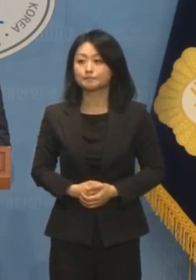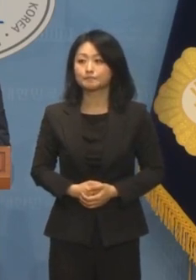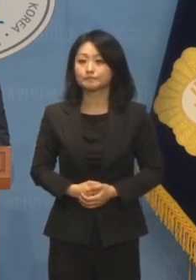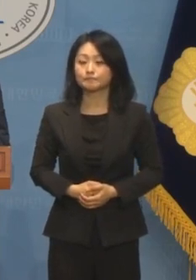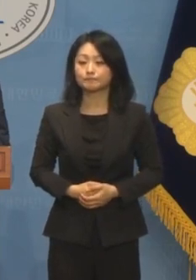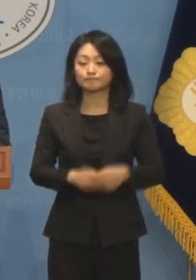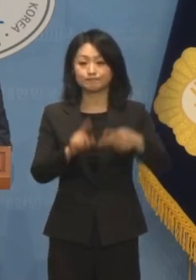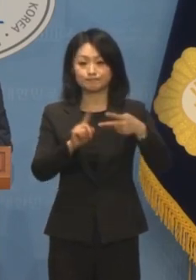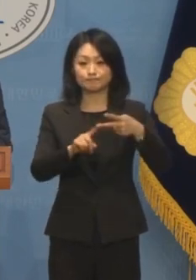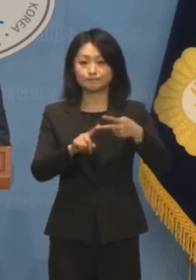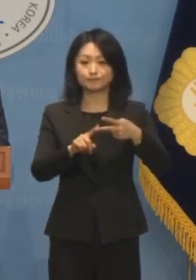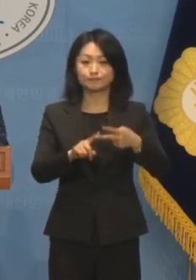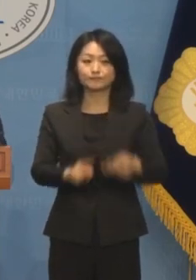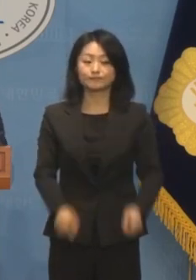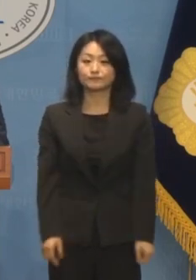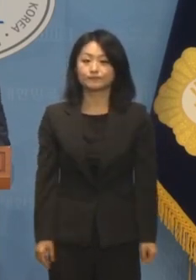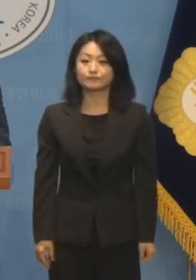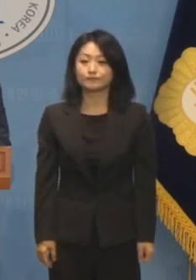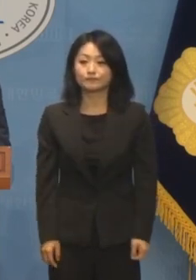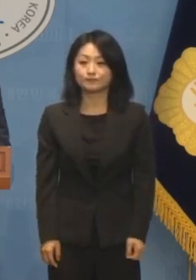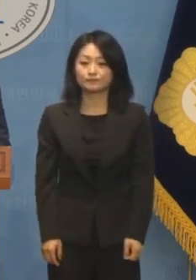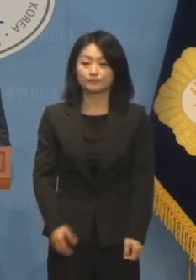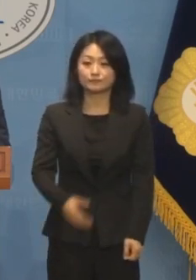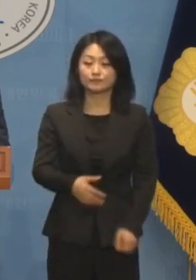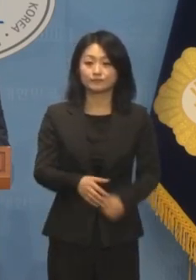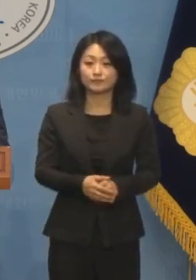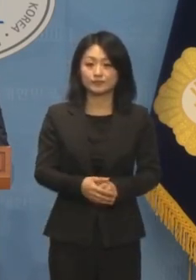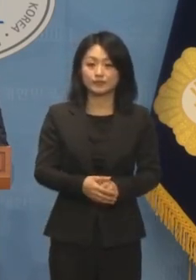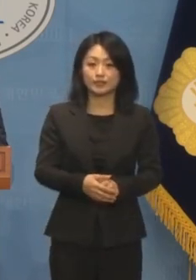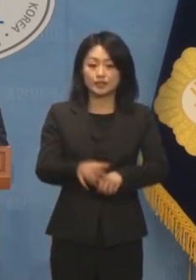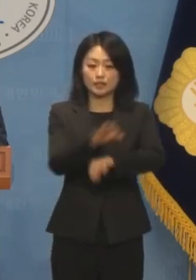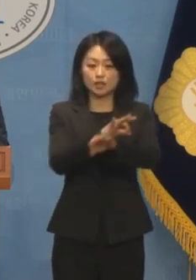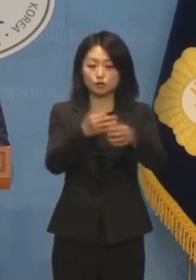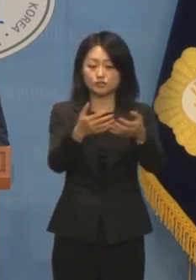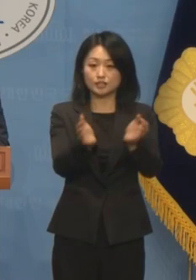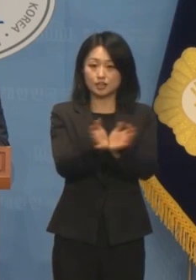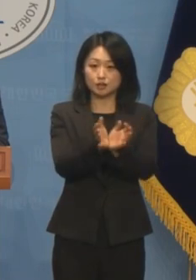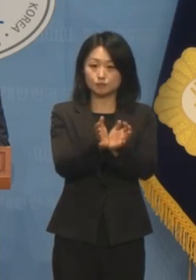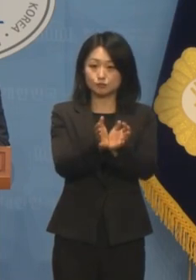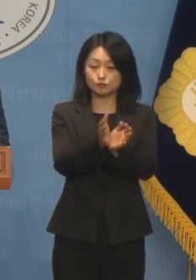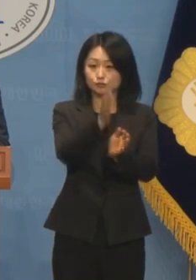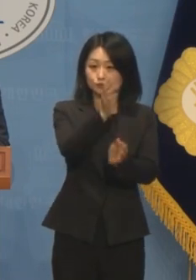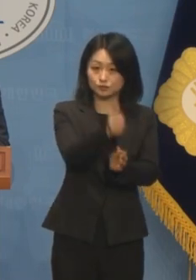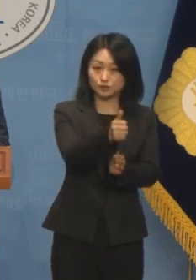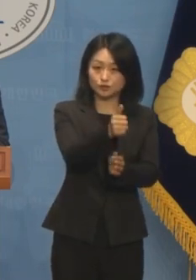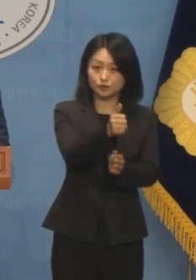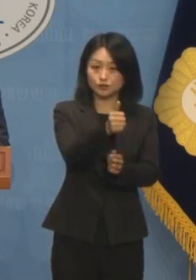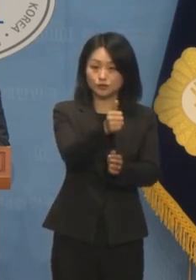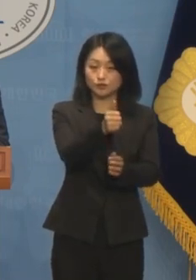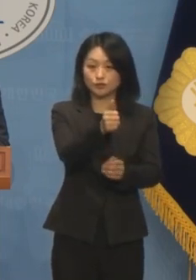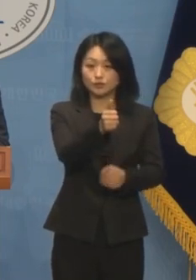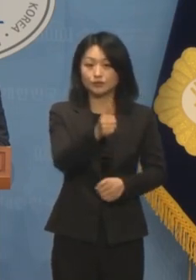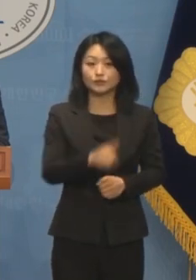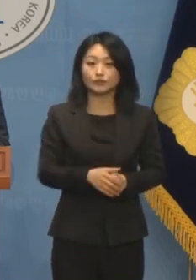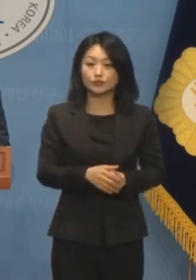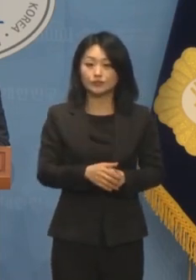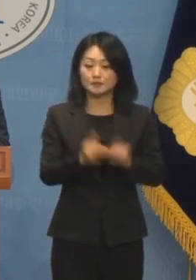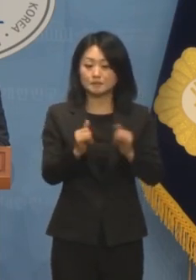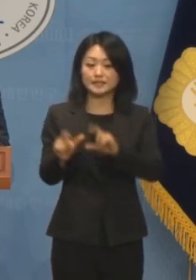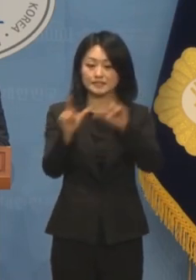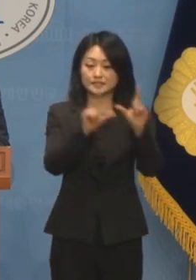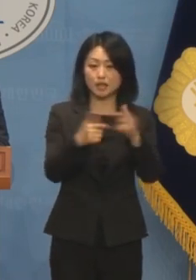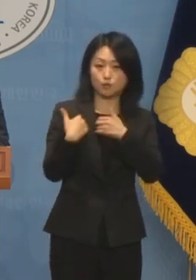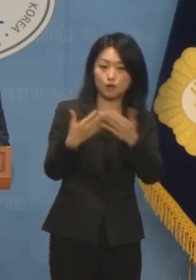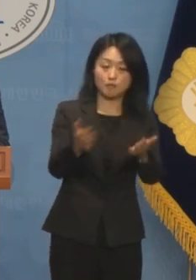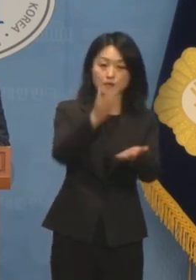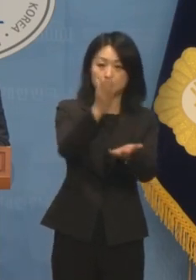예, 두 번째 브리핑입니다. 최상목 경제부총리와 윤석열 정권은 위헌을 핑계로 민생을 외면하지